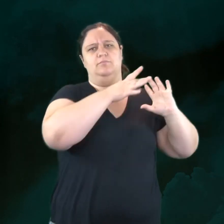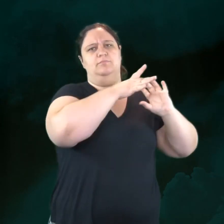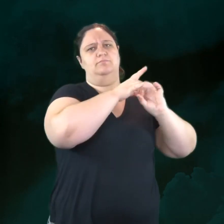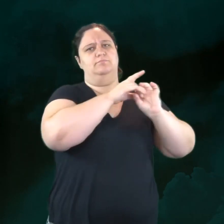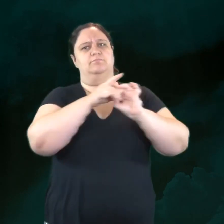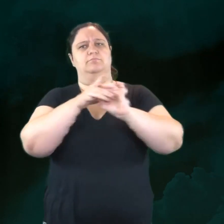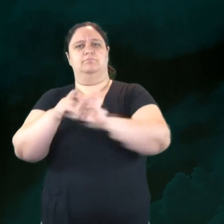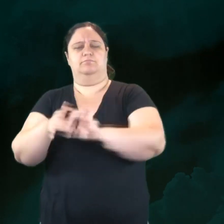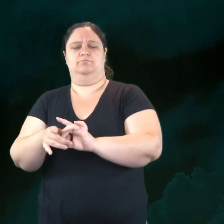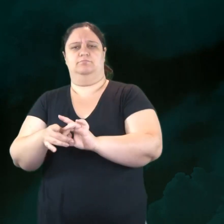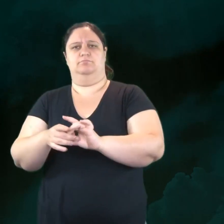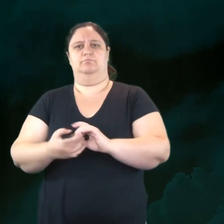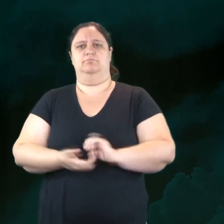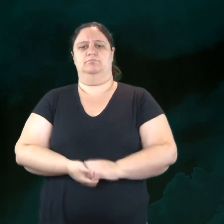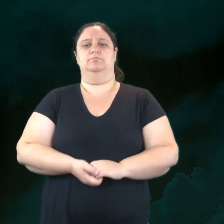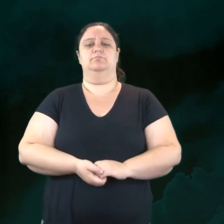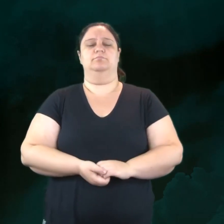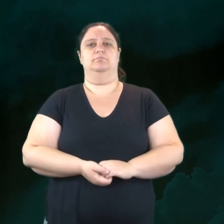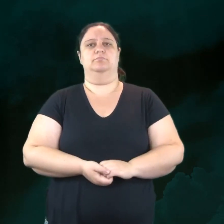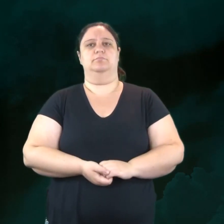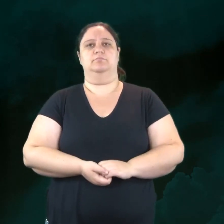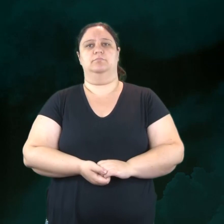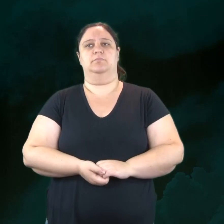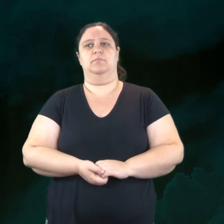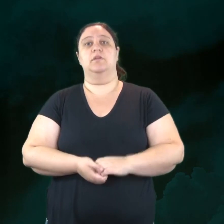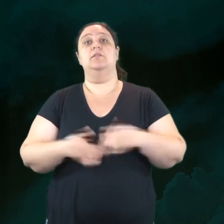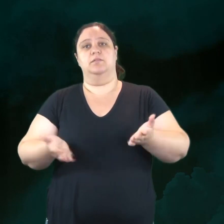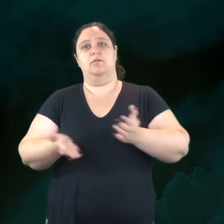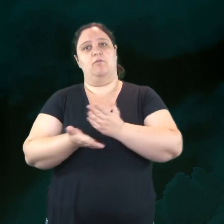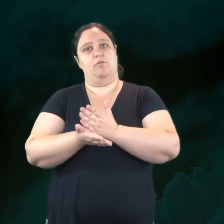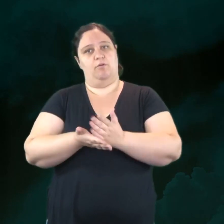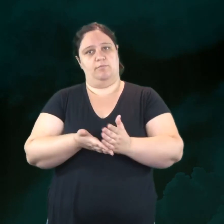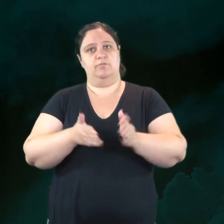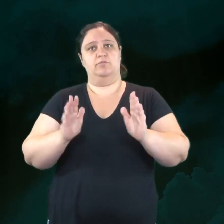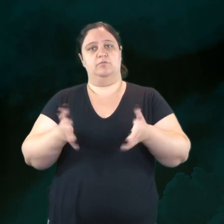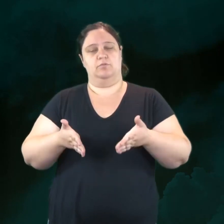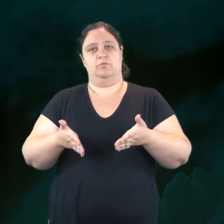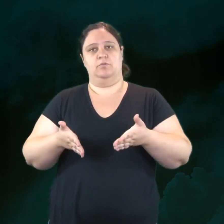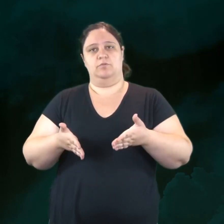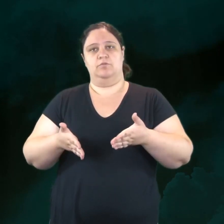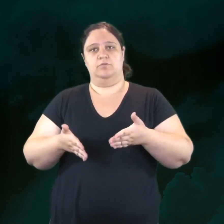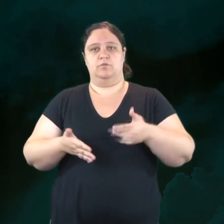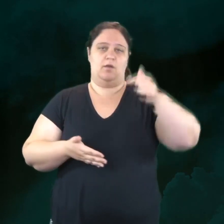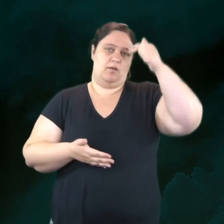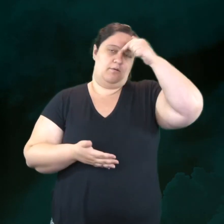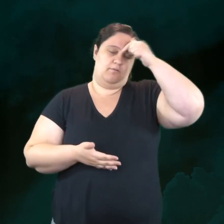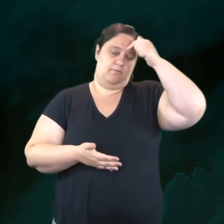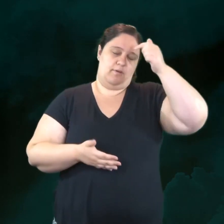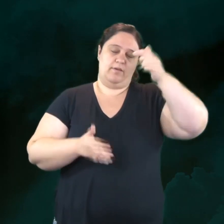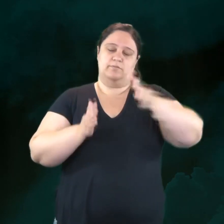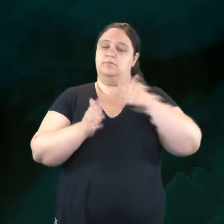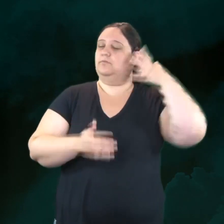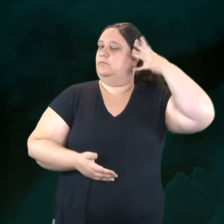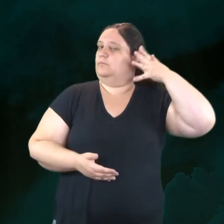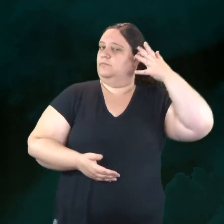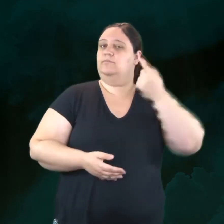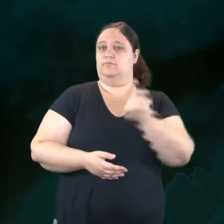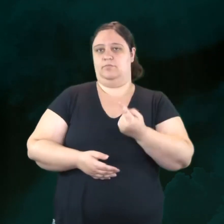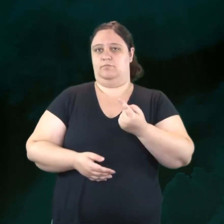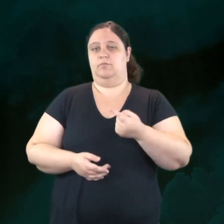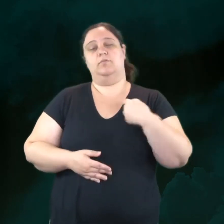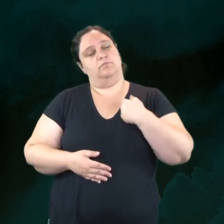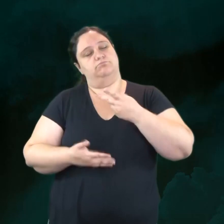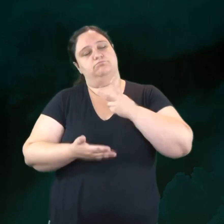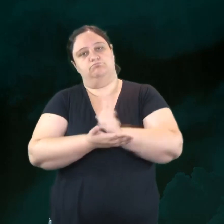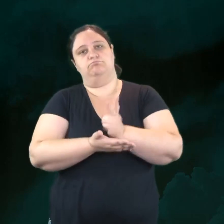a contextualização já foi iniciada na abertura pelo irmão Ezra, na mensagem 1, e eu vou seguir as